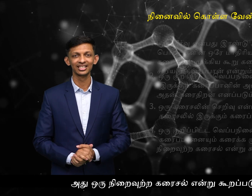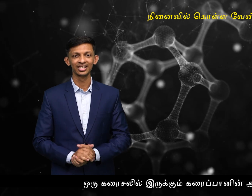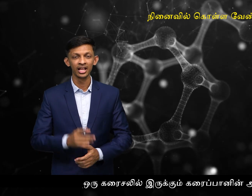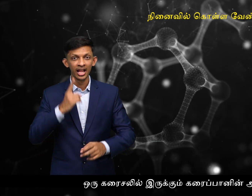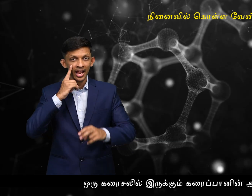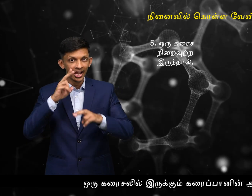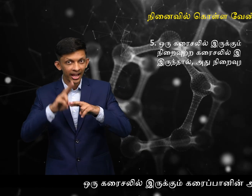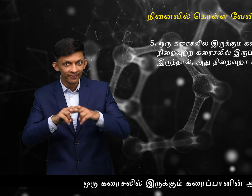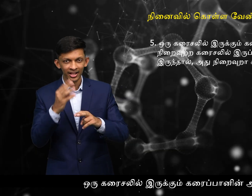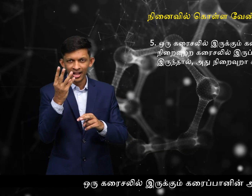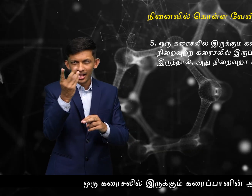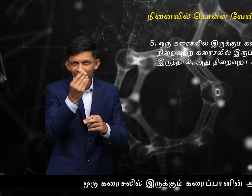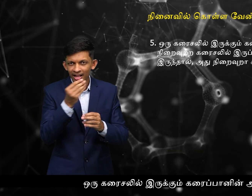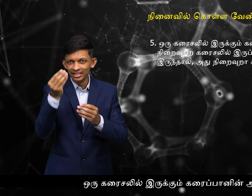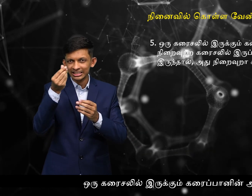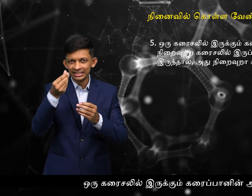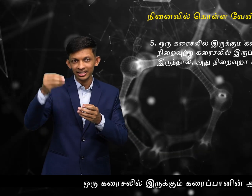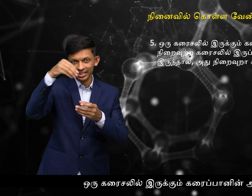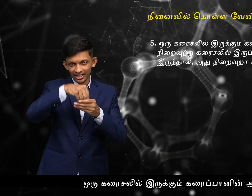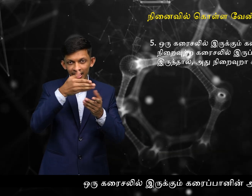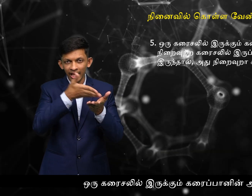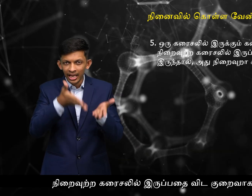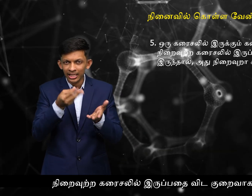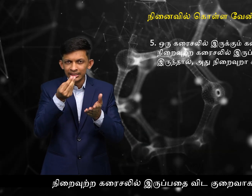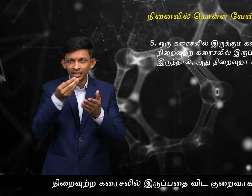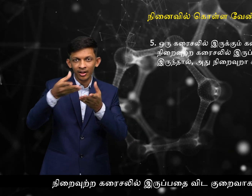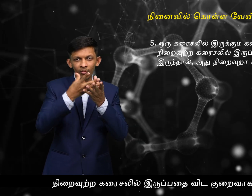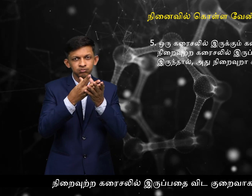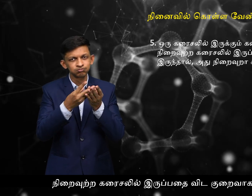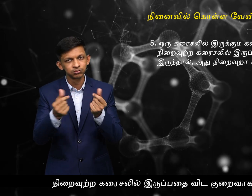ஒரு கரைசலில் இருக்கும் கரைப்பானின் அளவு நிறைவுற்ற